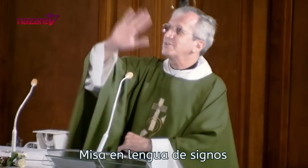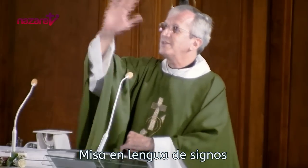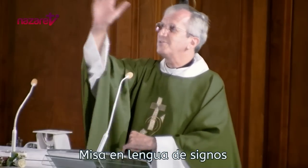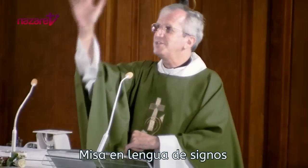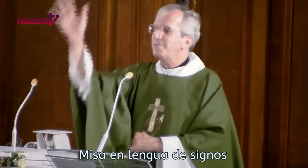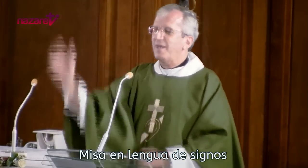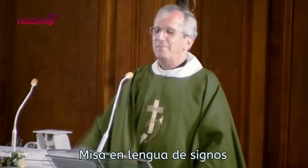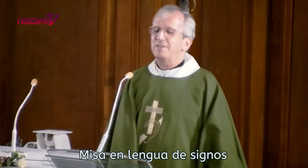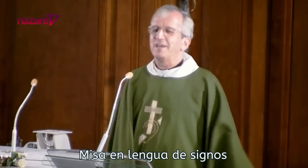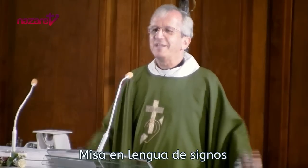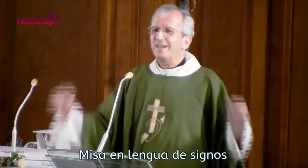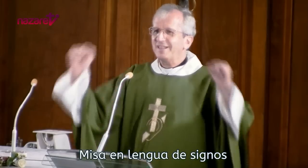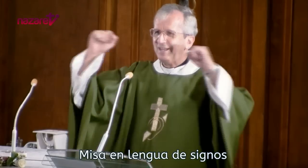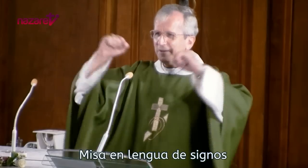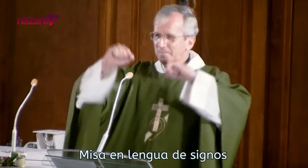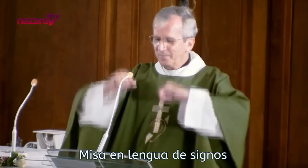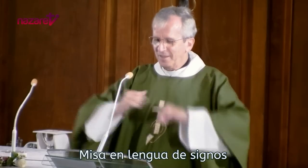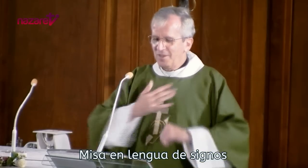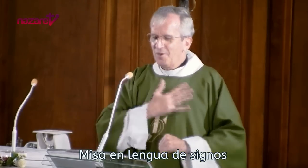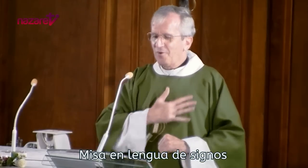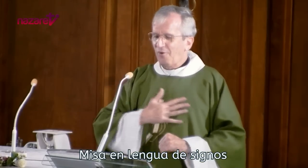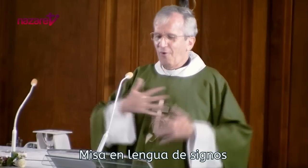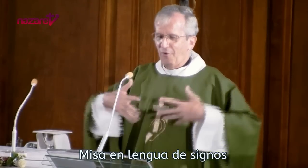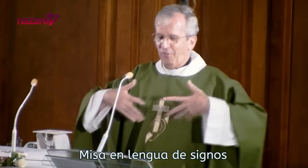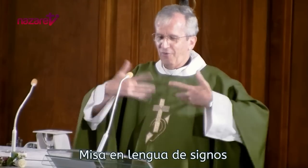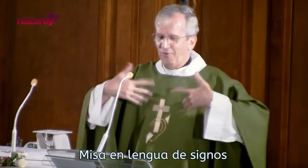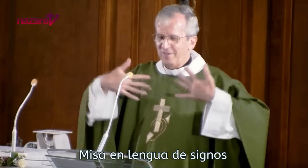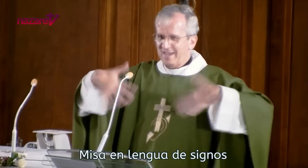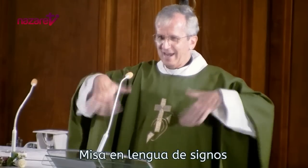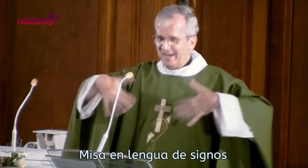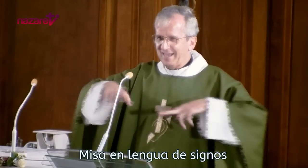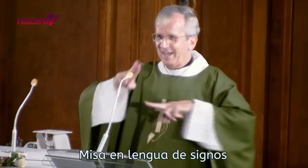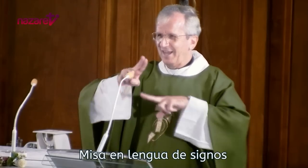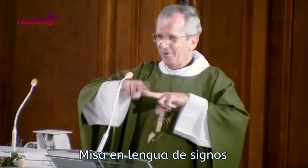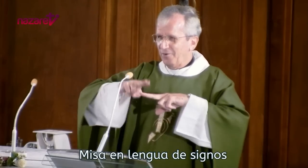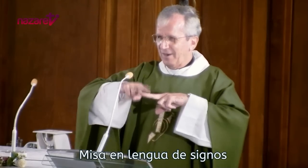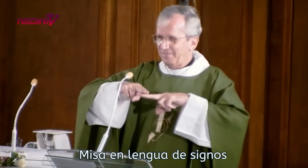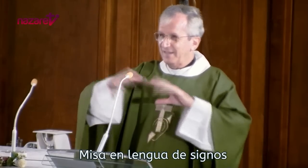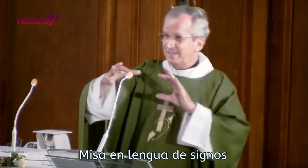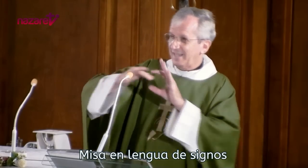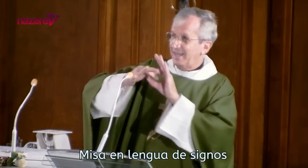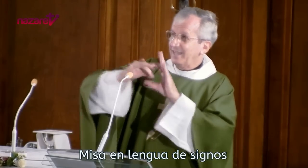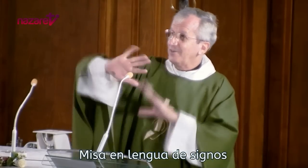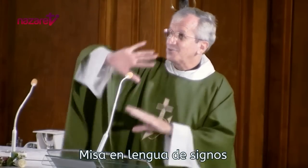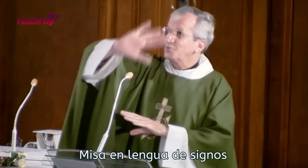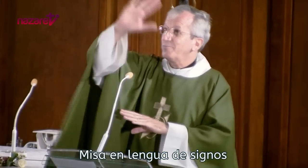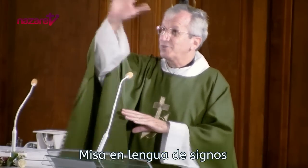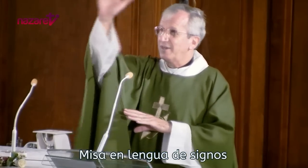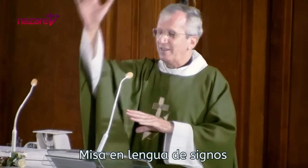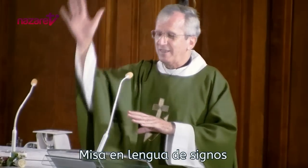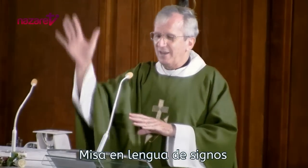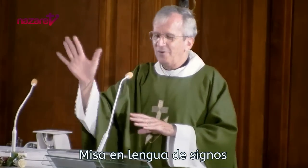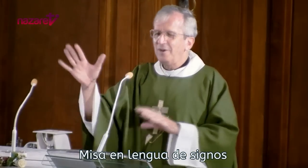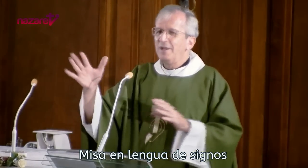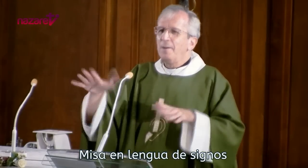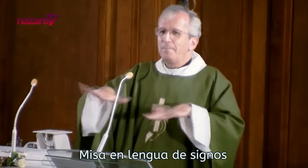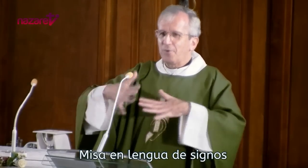nos lleve a la vida eterna. Con gozo y alegría, con la fiesta que nos unimos en el cielo,